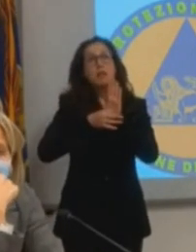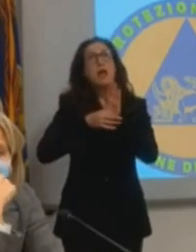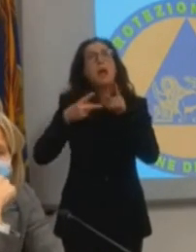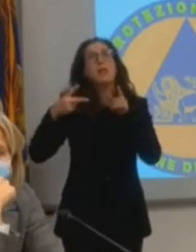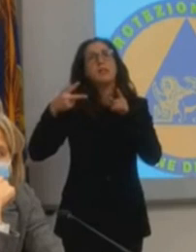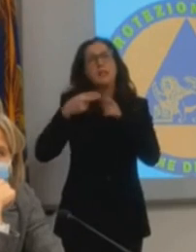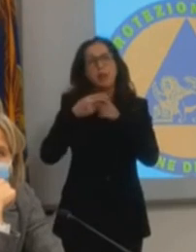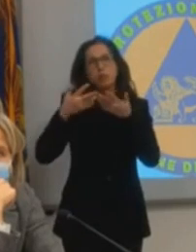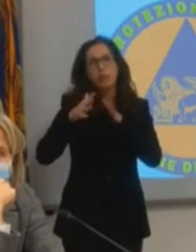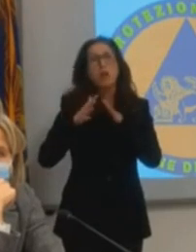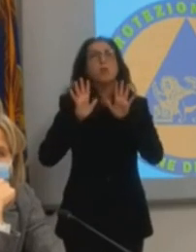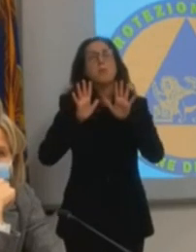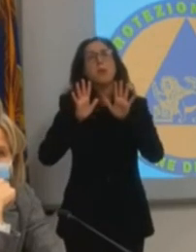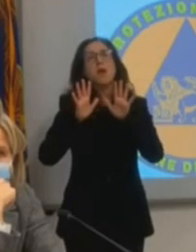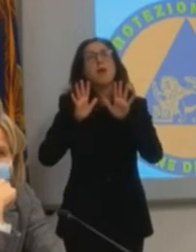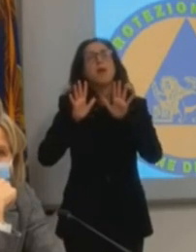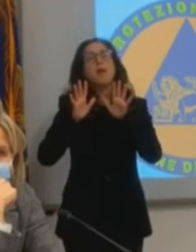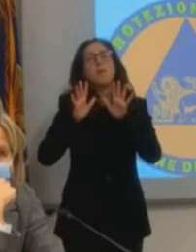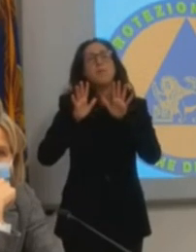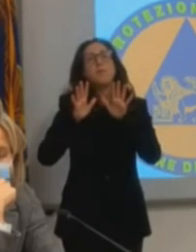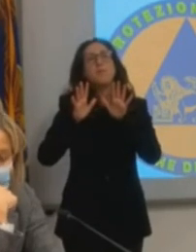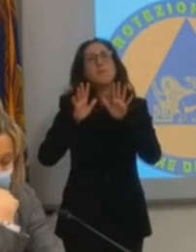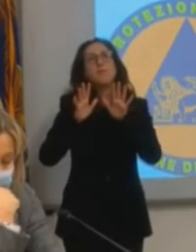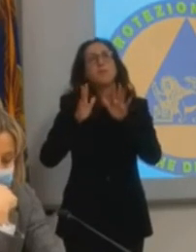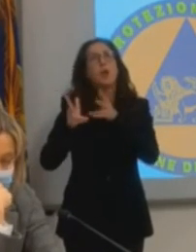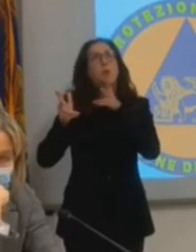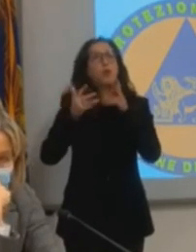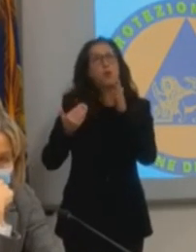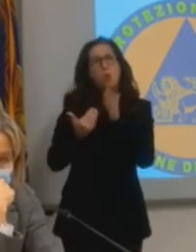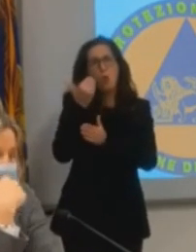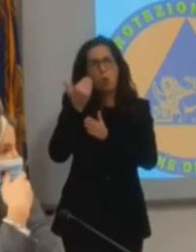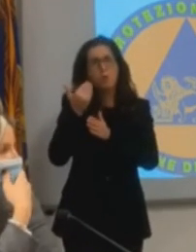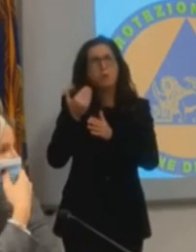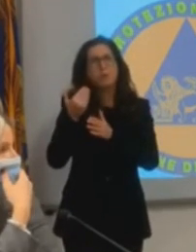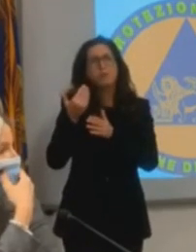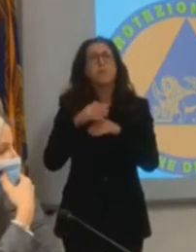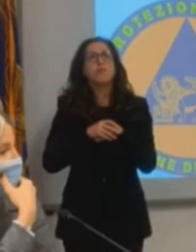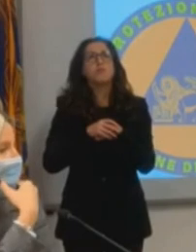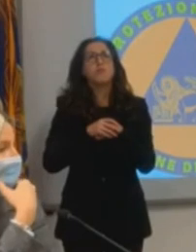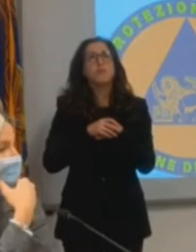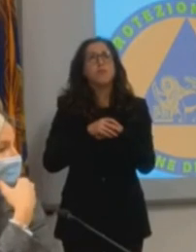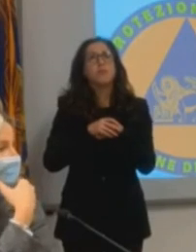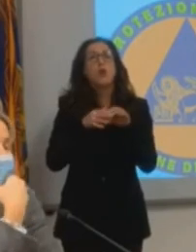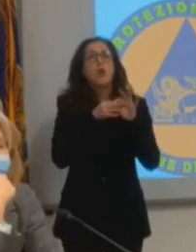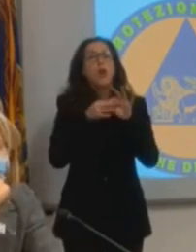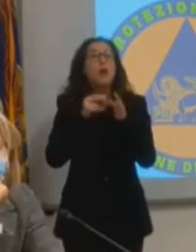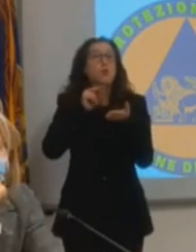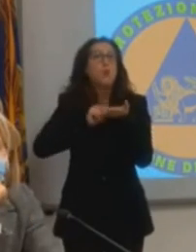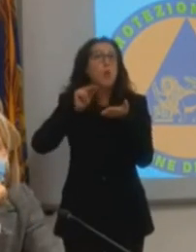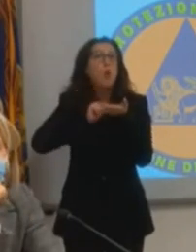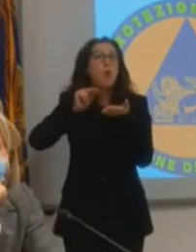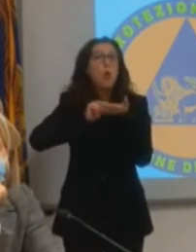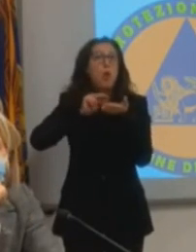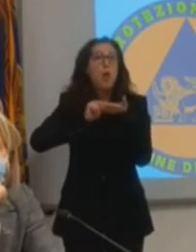settimana questo lo sapete e per quanto riguarda la scuola il cts non ha mai dato il suo